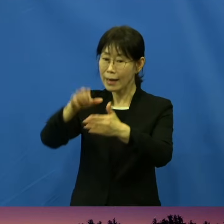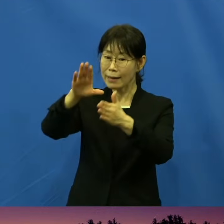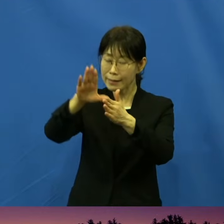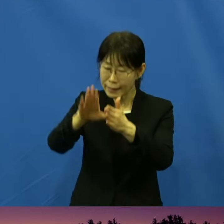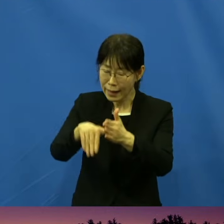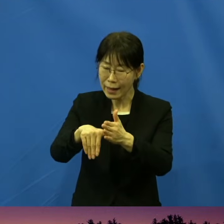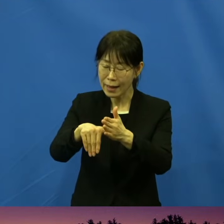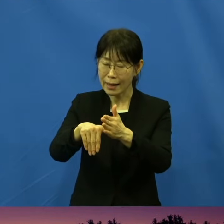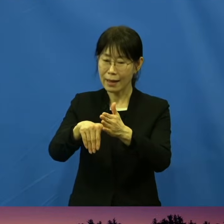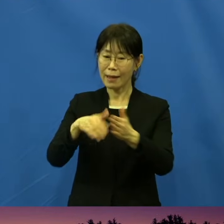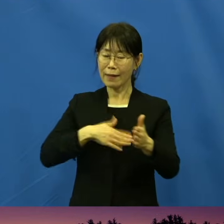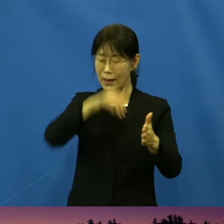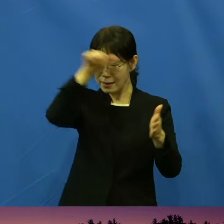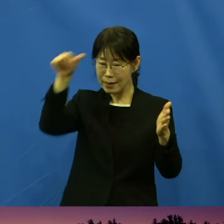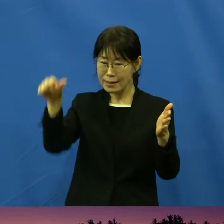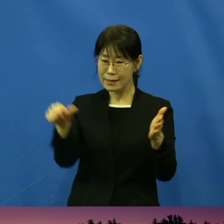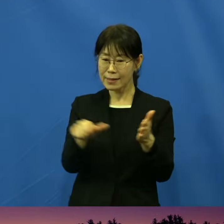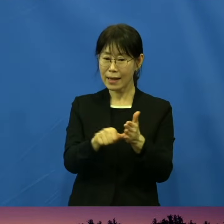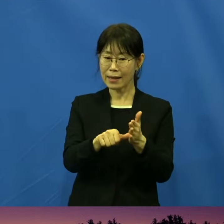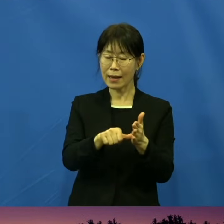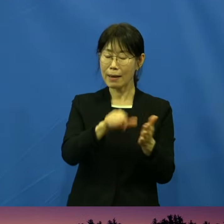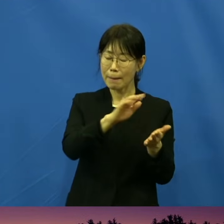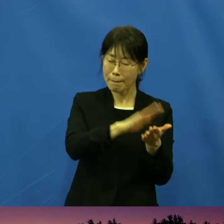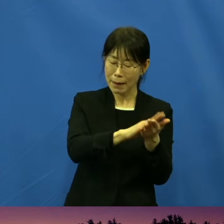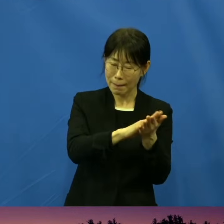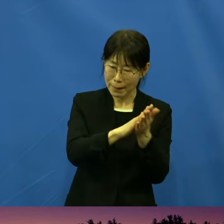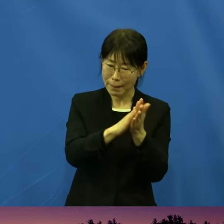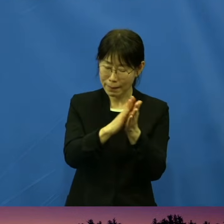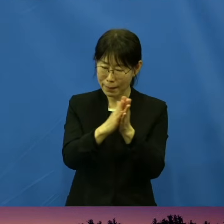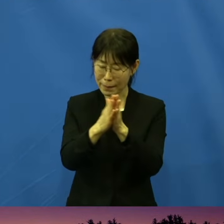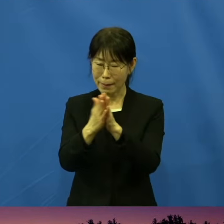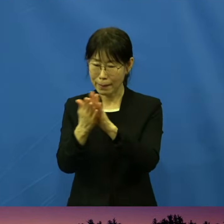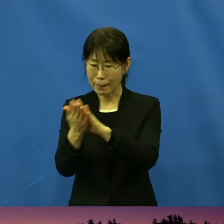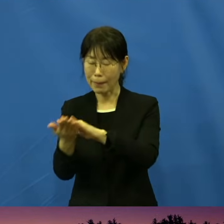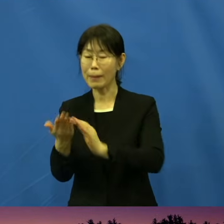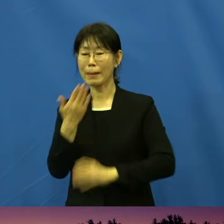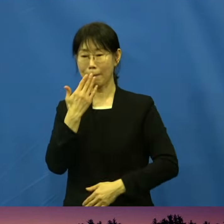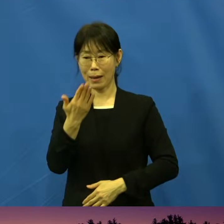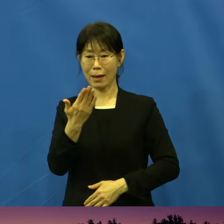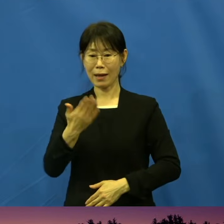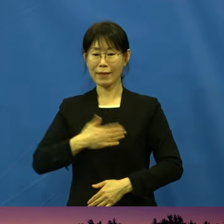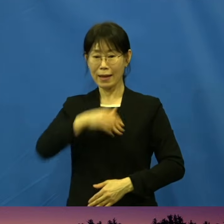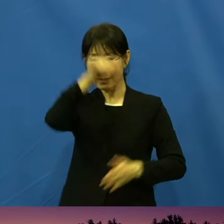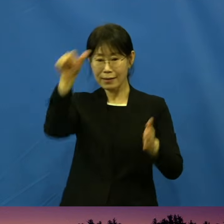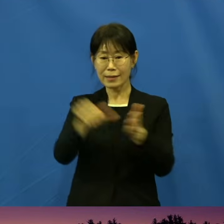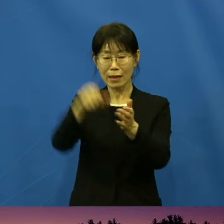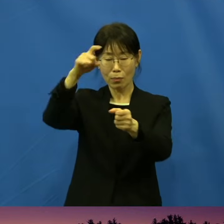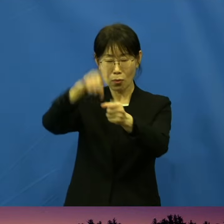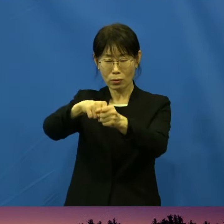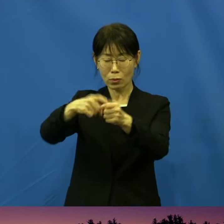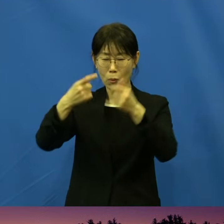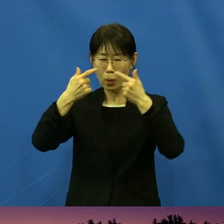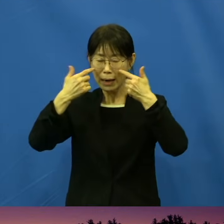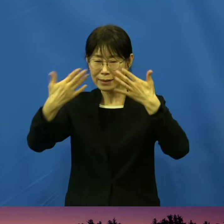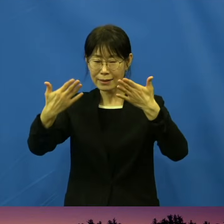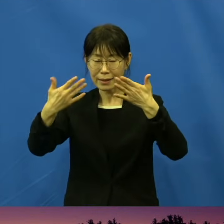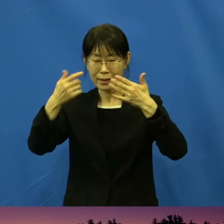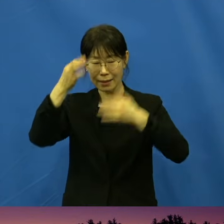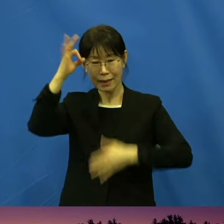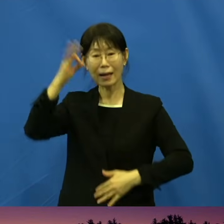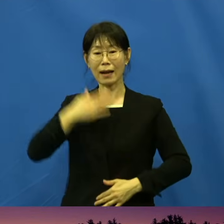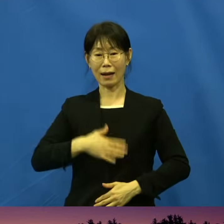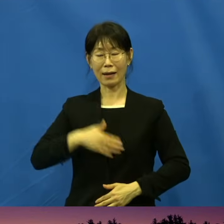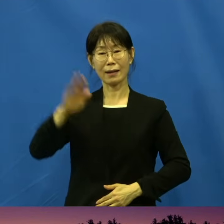건 아니지만 우리의 삶의 방향이 잡힌 거죠. 우리가 어디로 가야 되는지가 이제 보이기 시작하는 거예요.